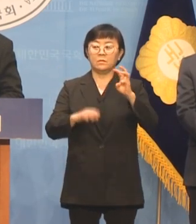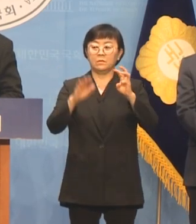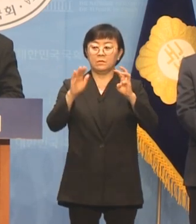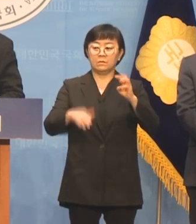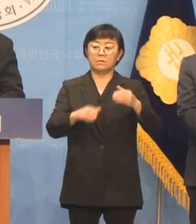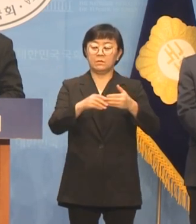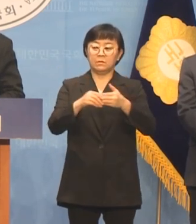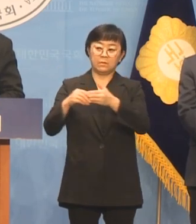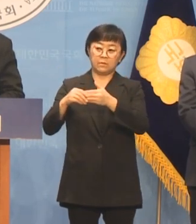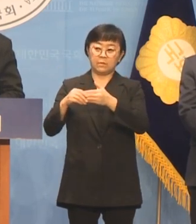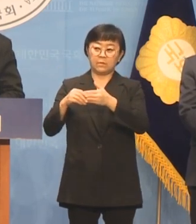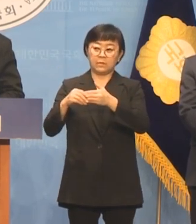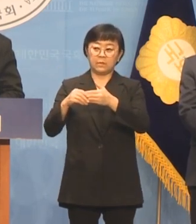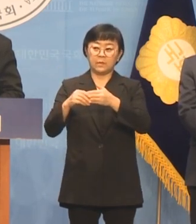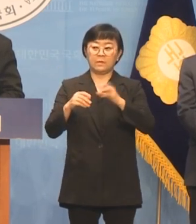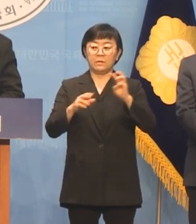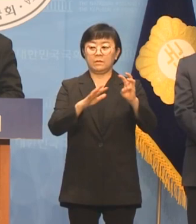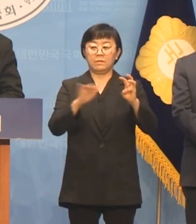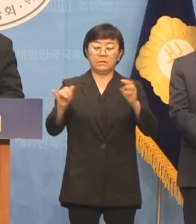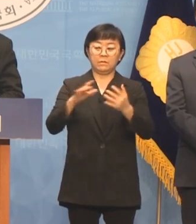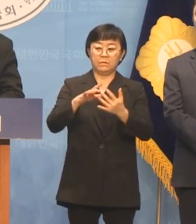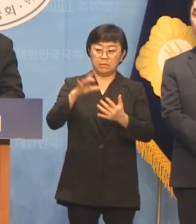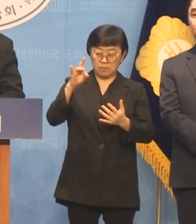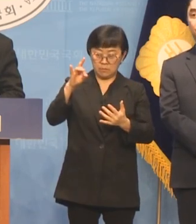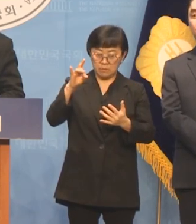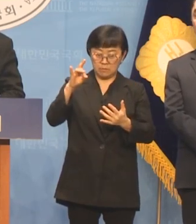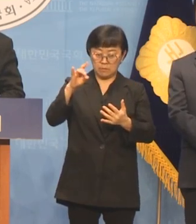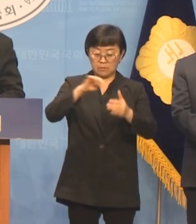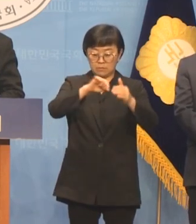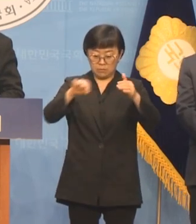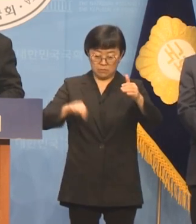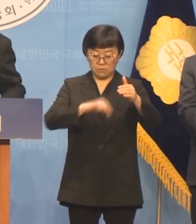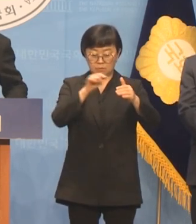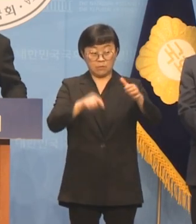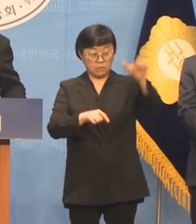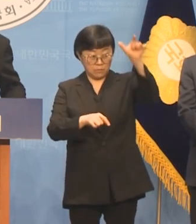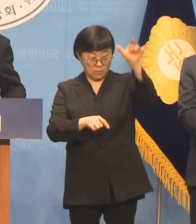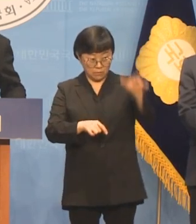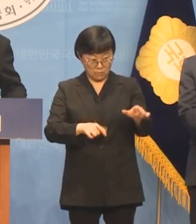리더 30인을 뽑았는데 그 30인 속에 포함되신